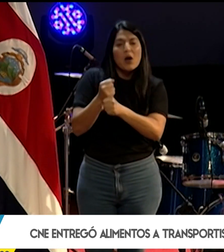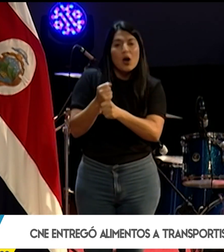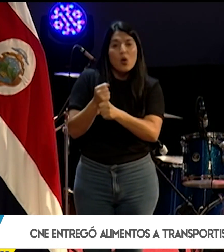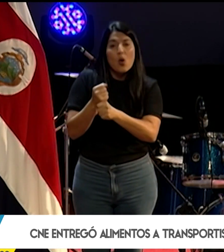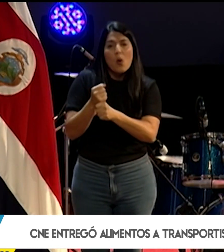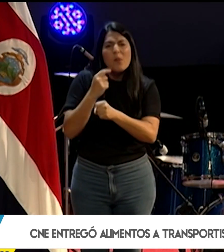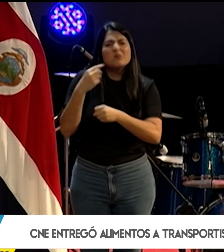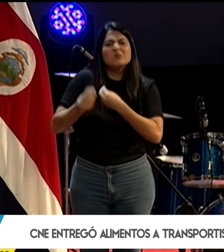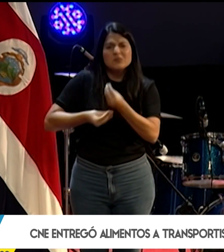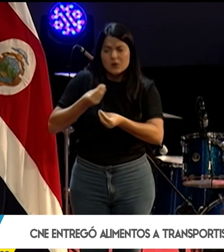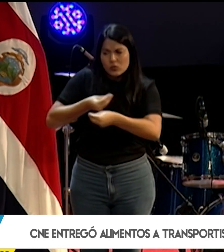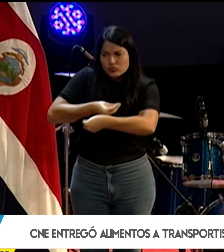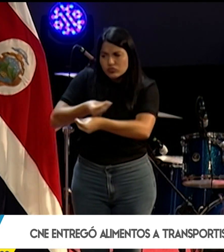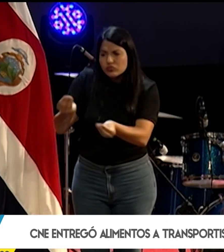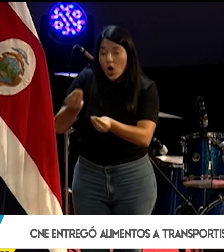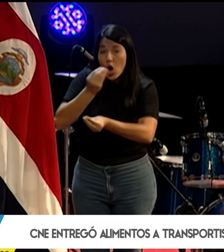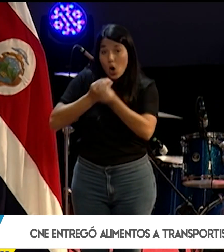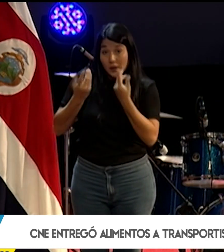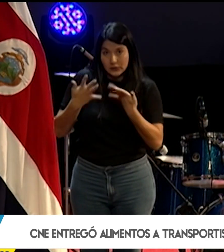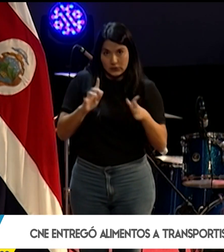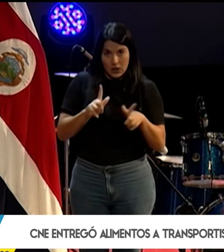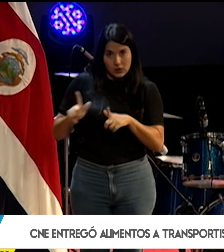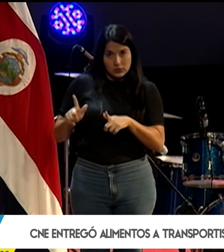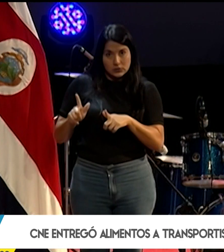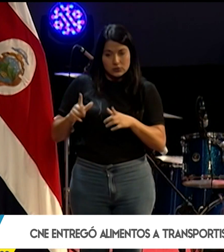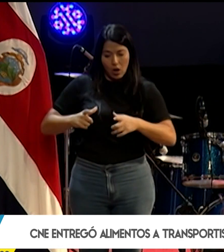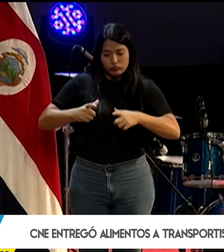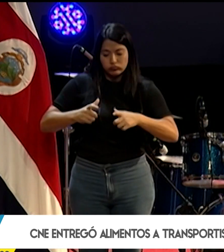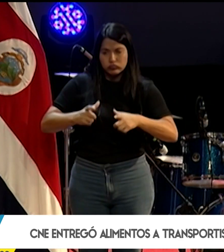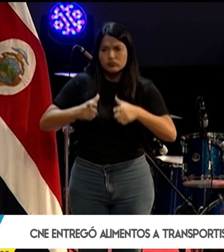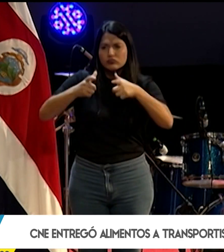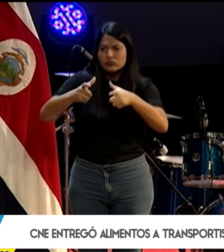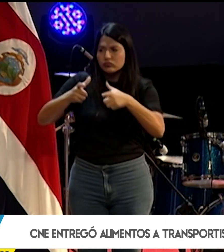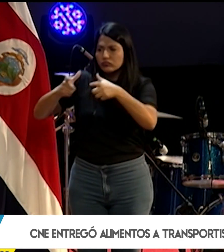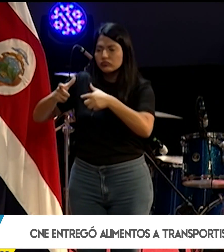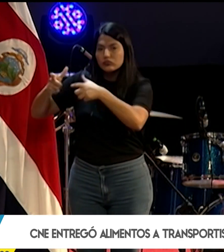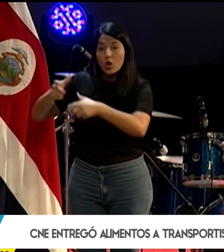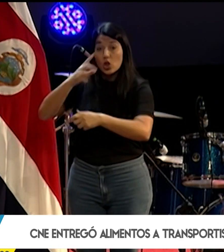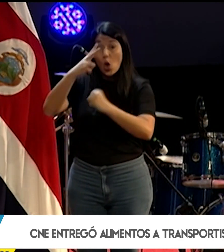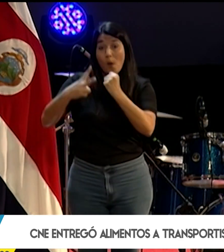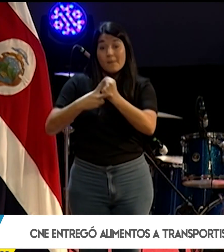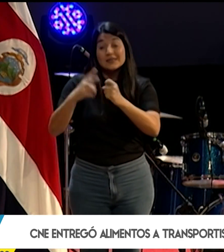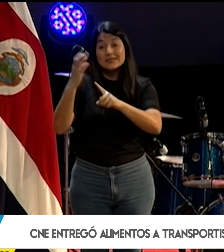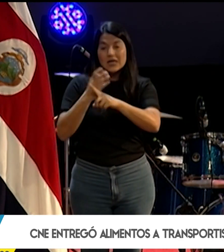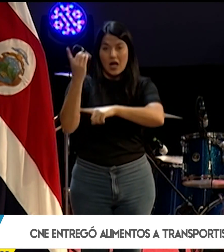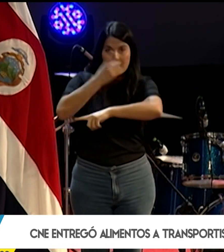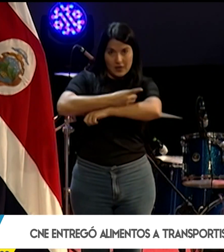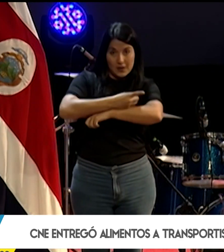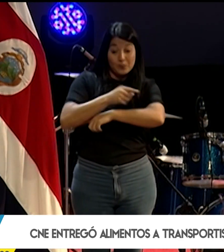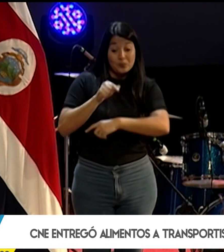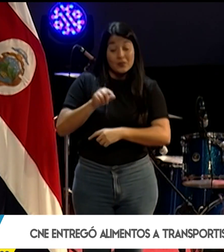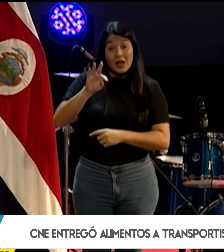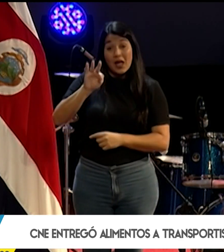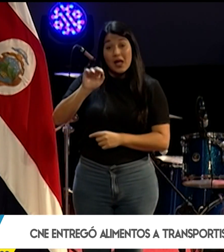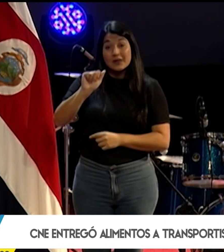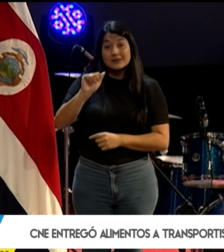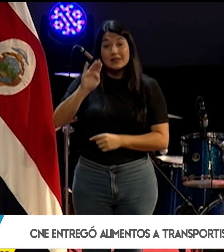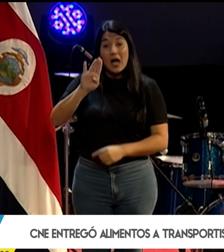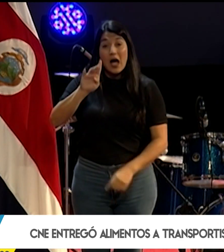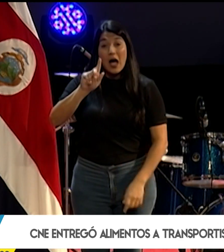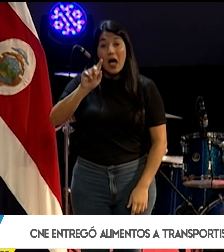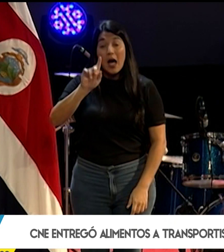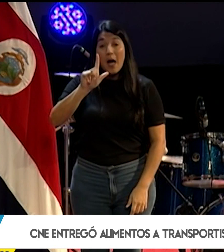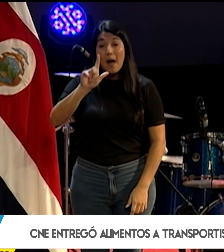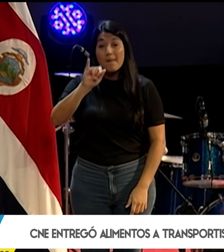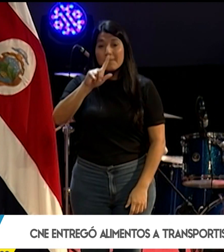la distribución de comida preparada para los conductores dos veces al día. En el caso de Tablillas, ellos han solicitado que